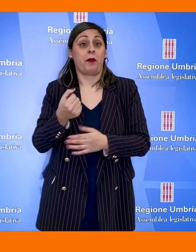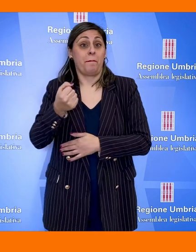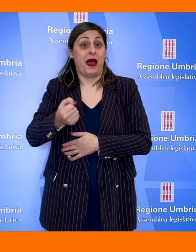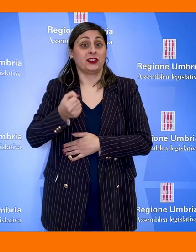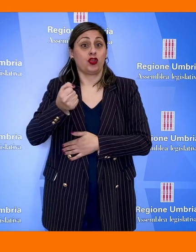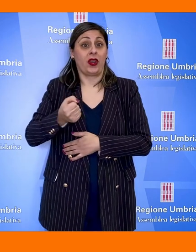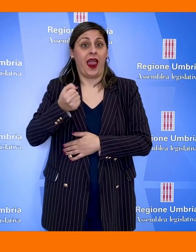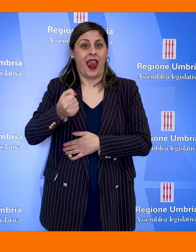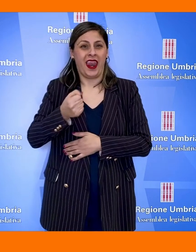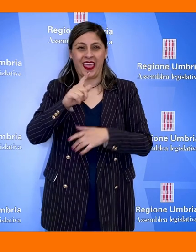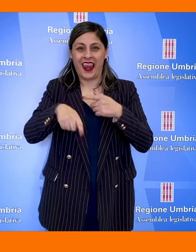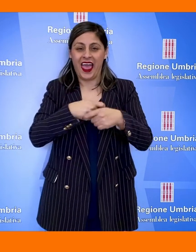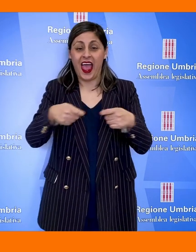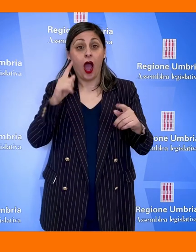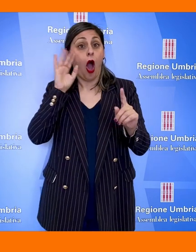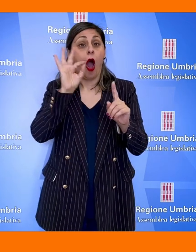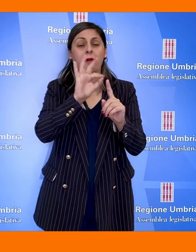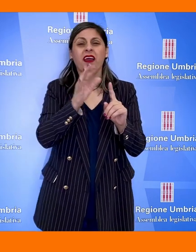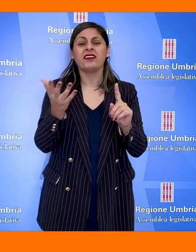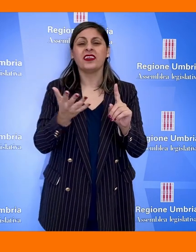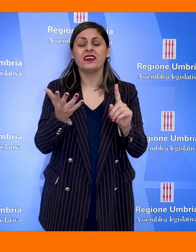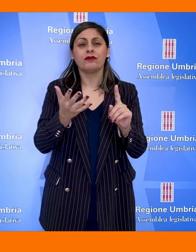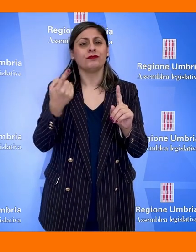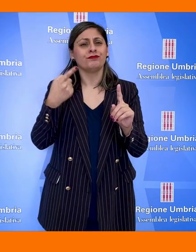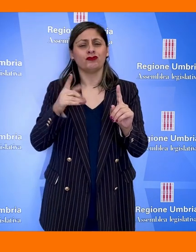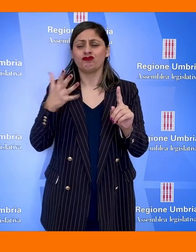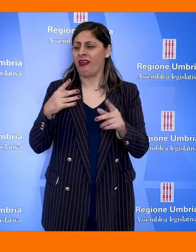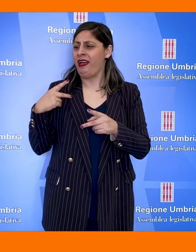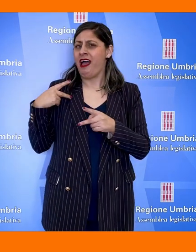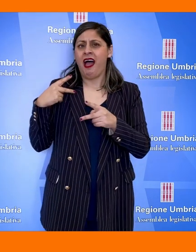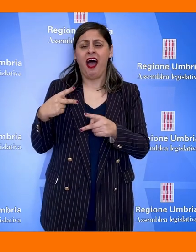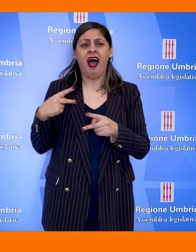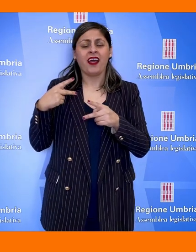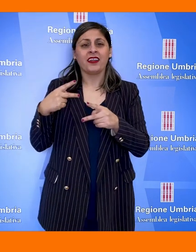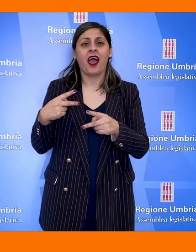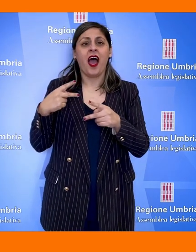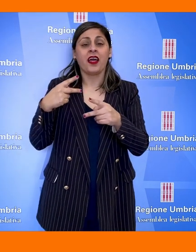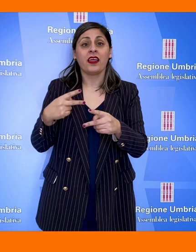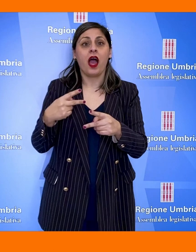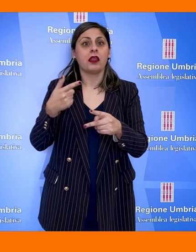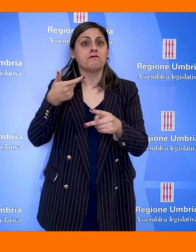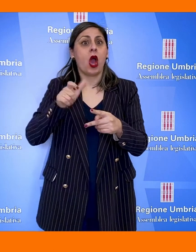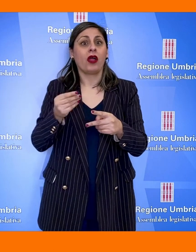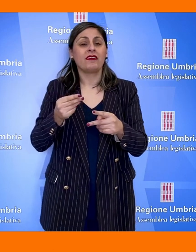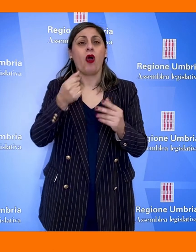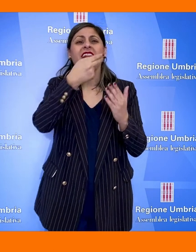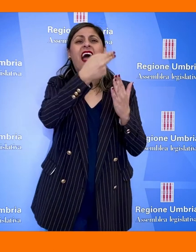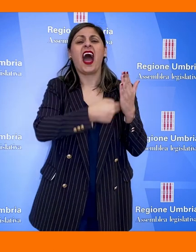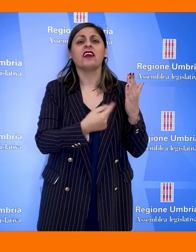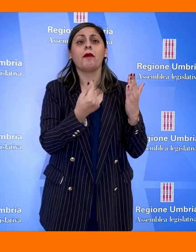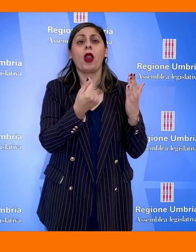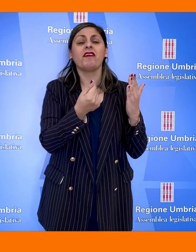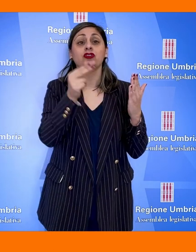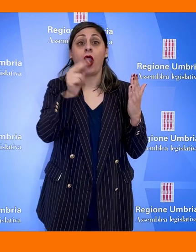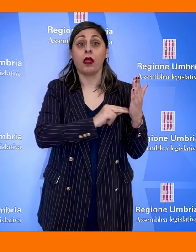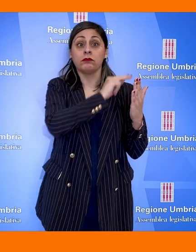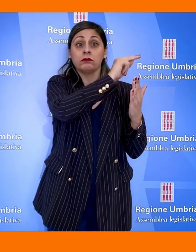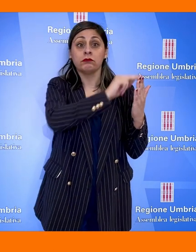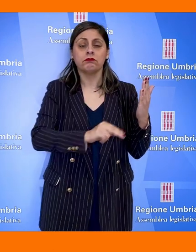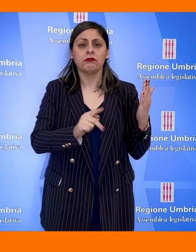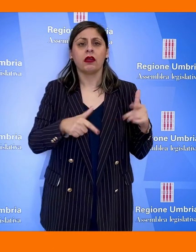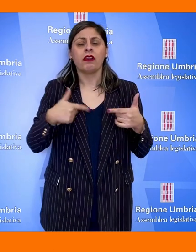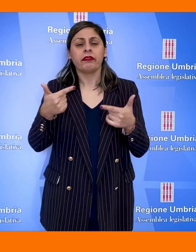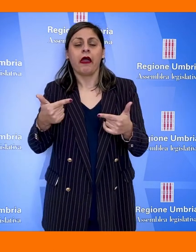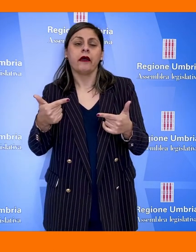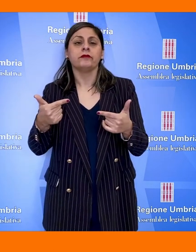firmatario Stefano Pastorelli della Lega, mira a superare il fenomeno che negli ultimi anni, anche per l'effetto dell'abolizione delle tariffe professionali